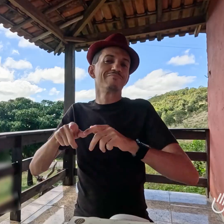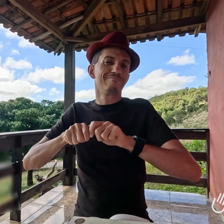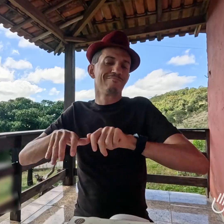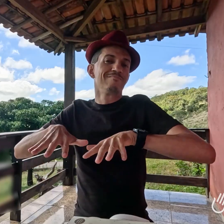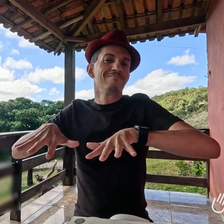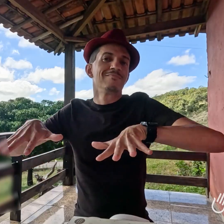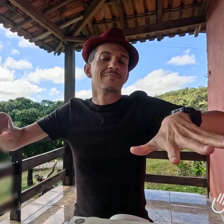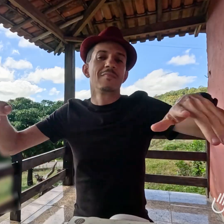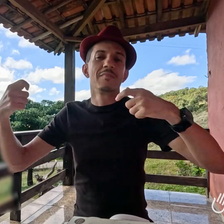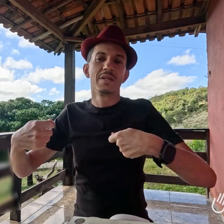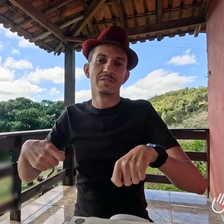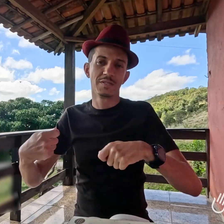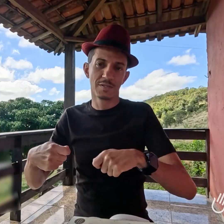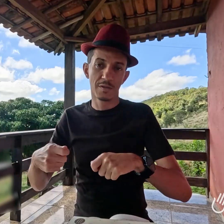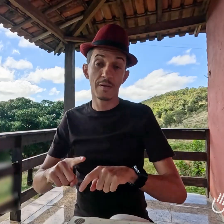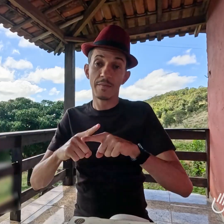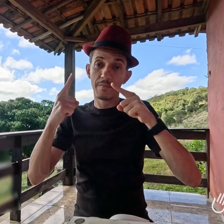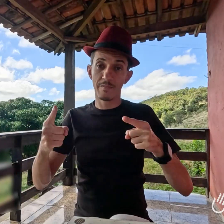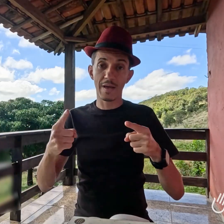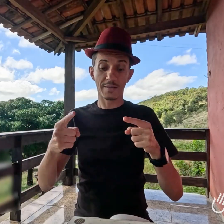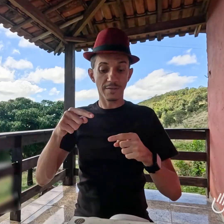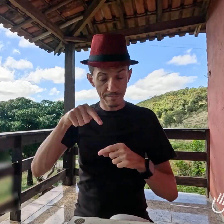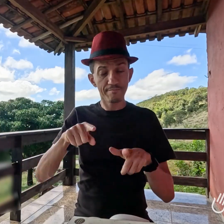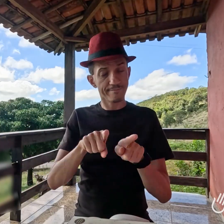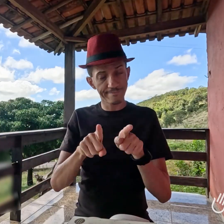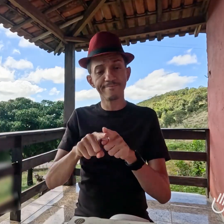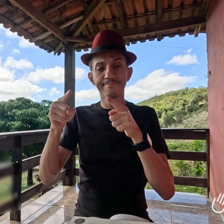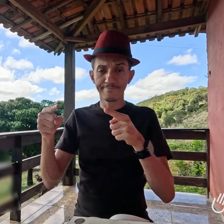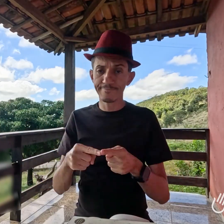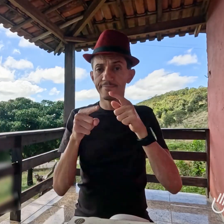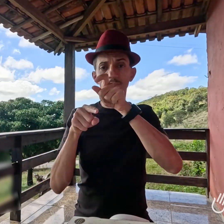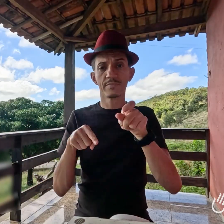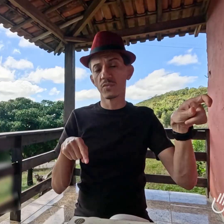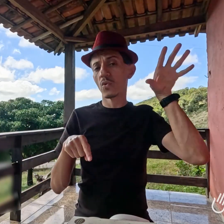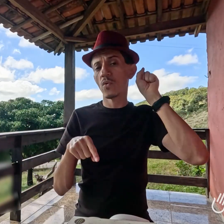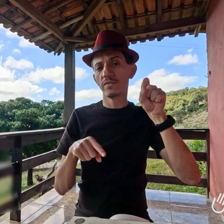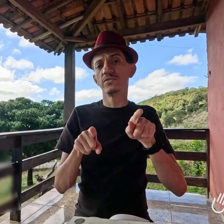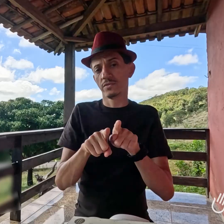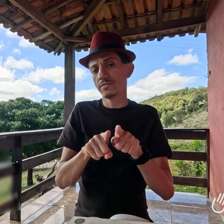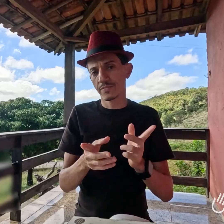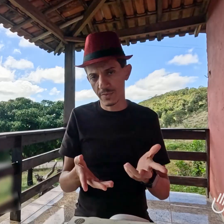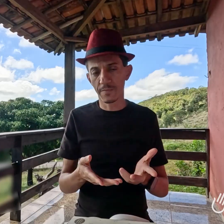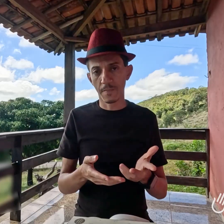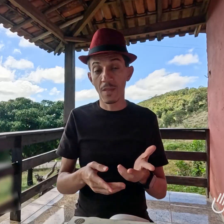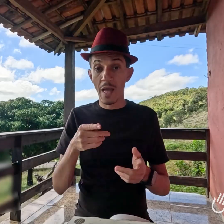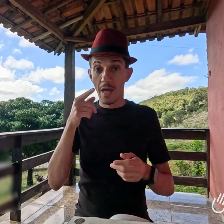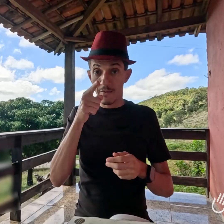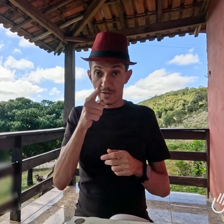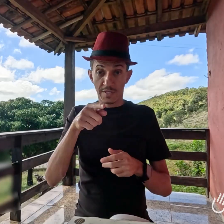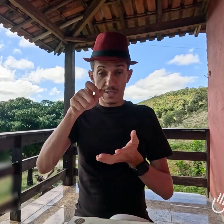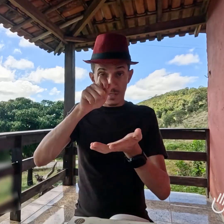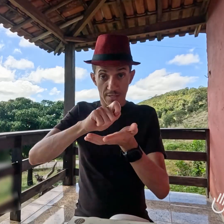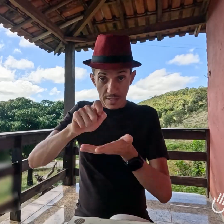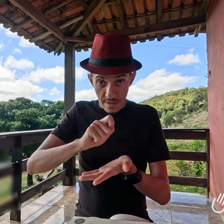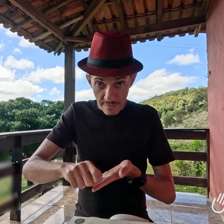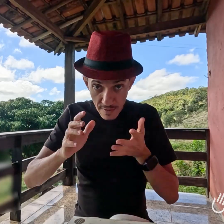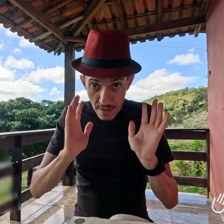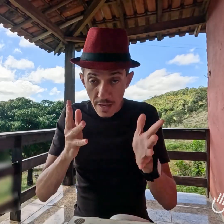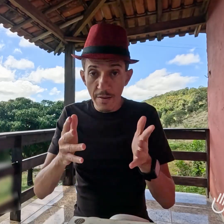com o impulsionamento dos avanços da educação bilíngue de surdos no Brasil. Mas ele é totalmente aplicável também para pessoas ouvintes.